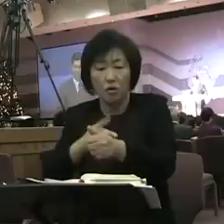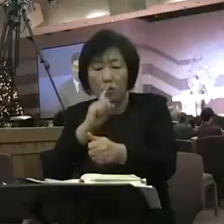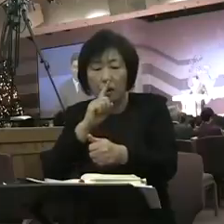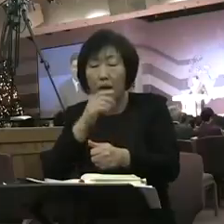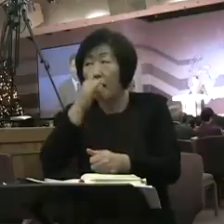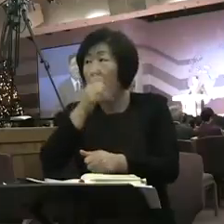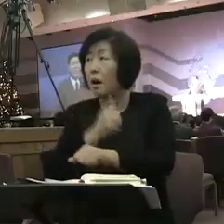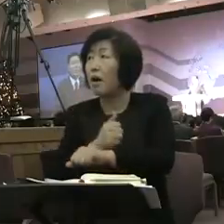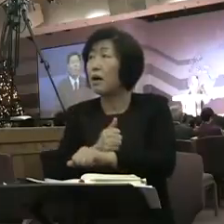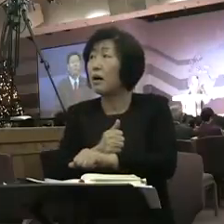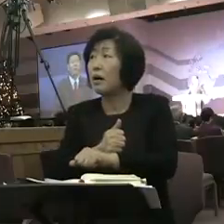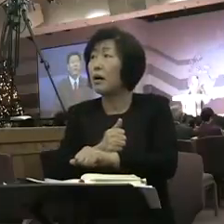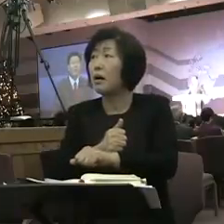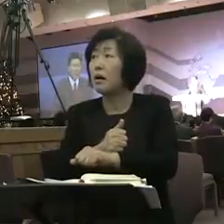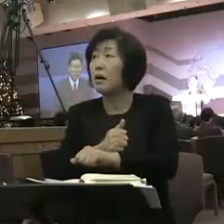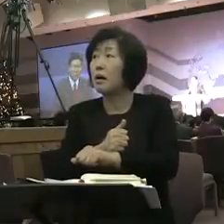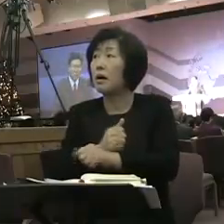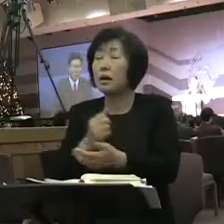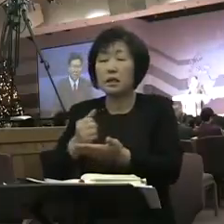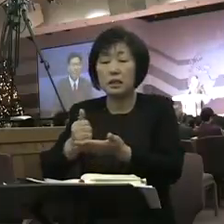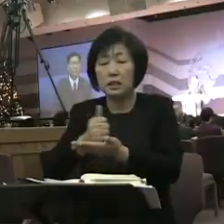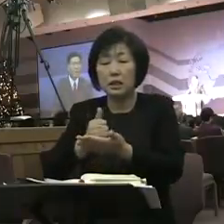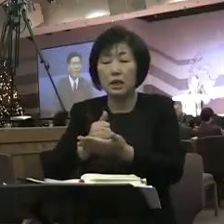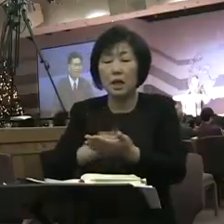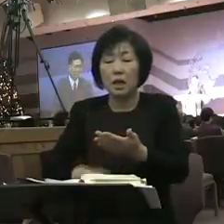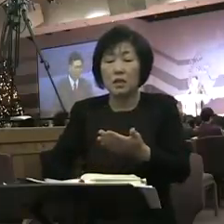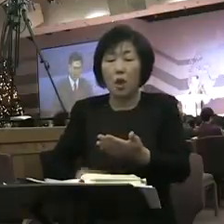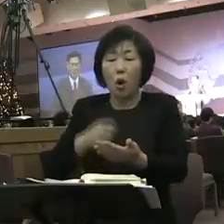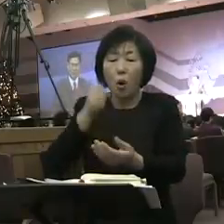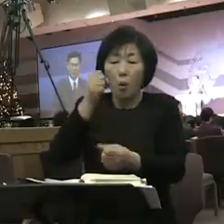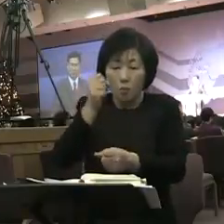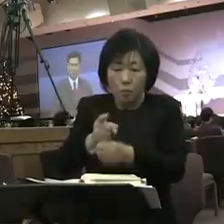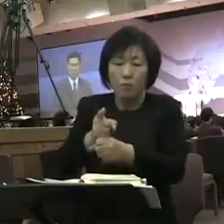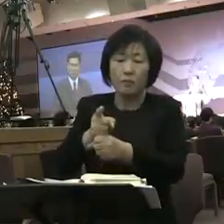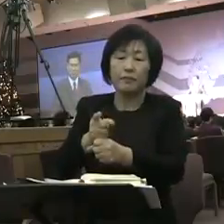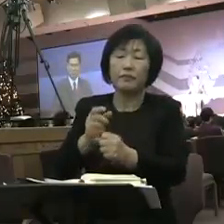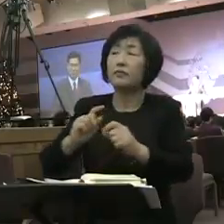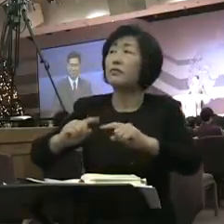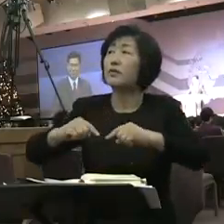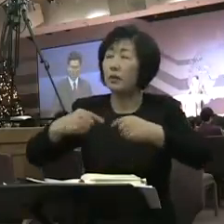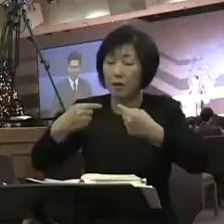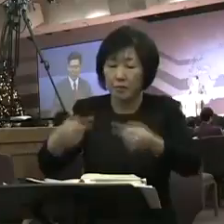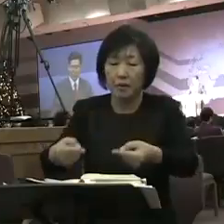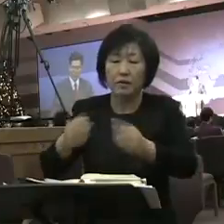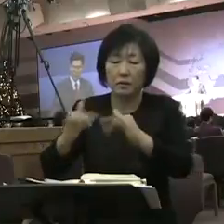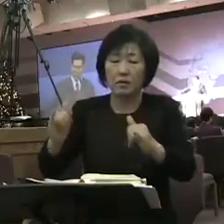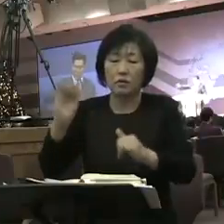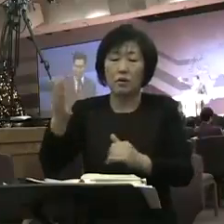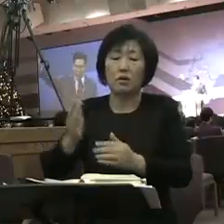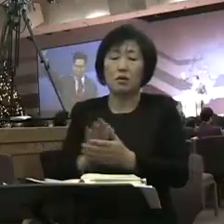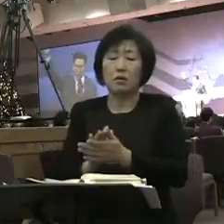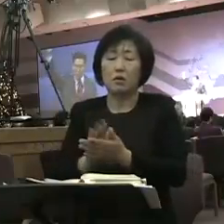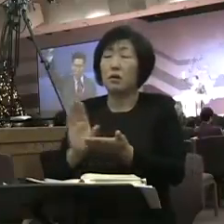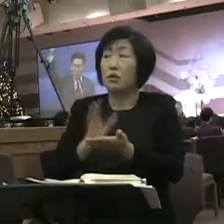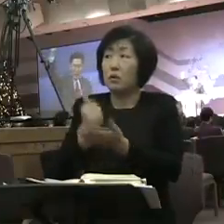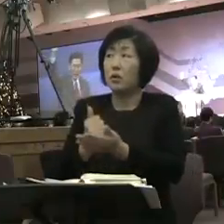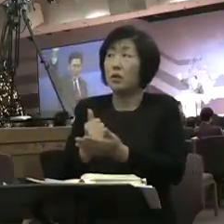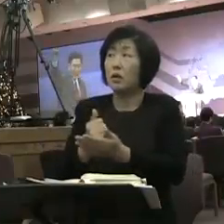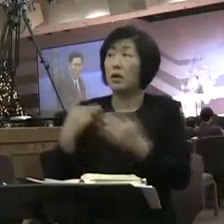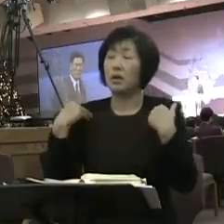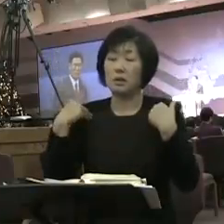어디까지요? 신의 성품에 참여한 자가 되기까지요. 그리고 그리스도의